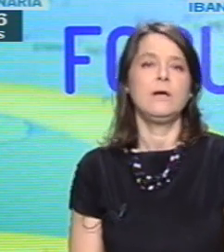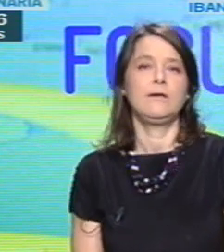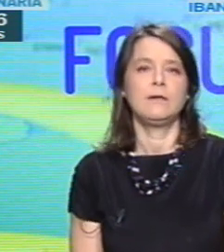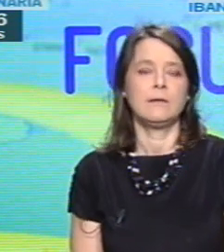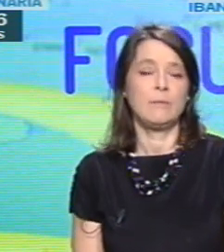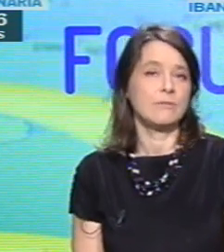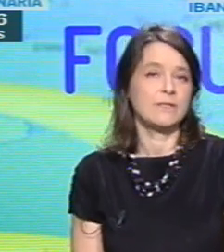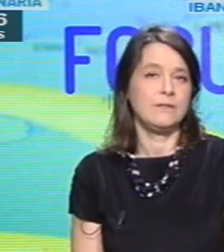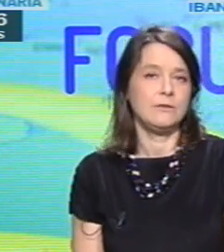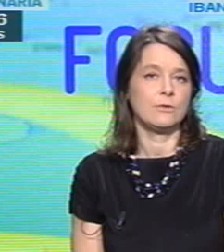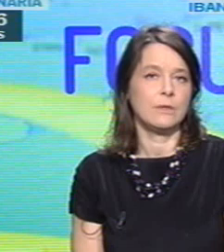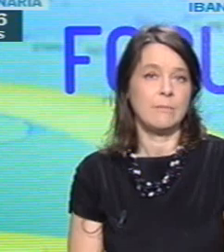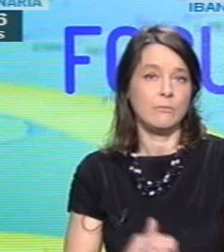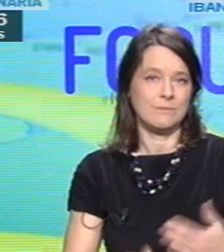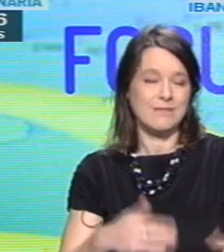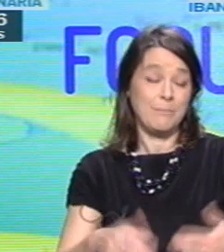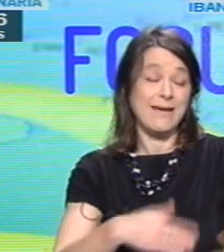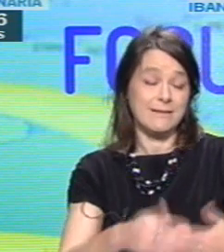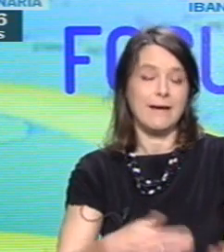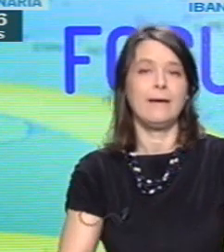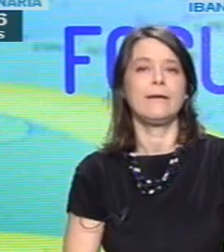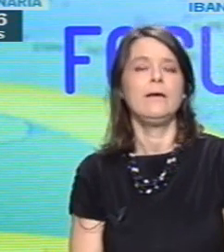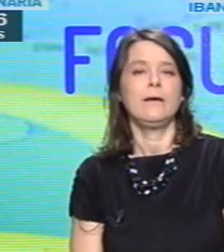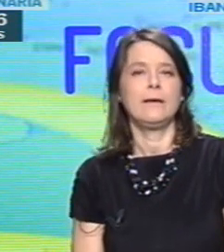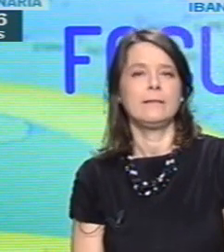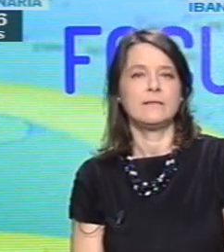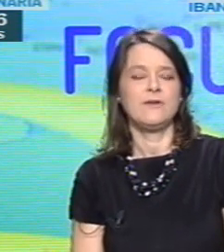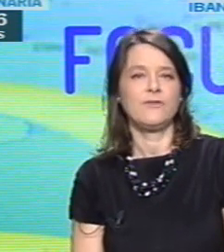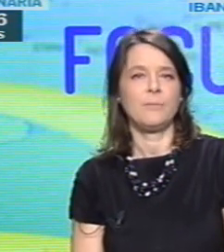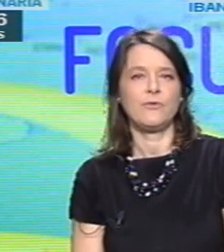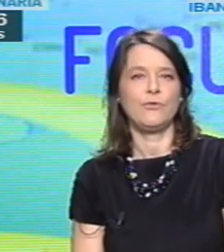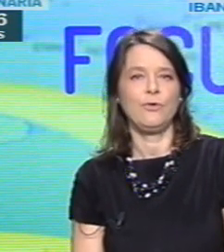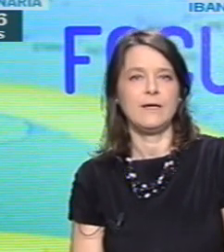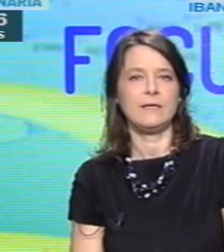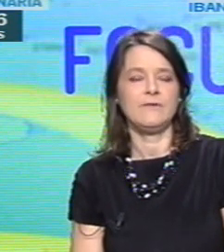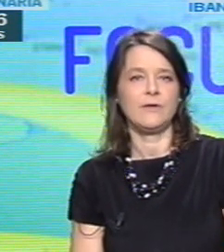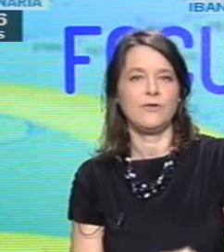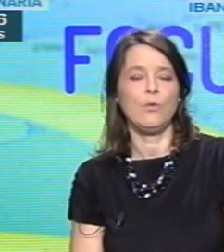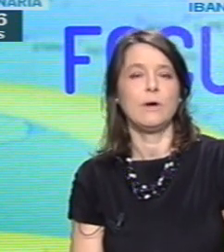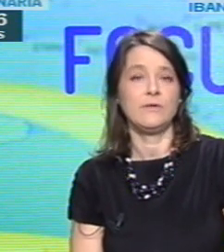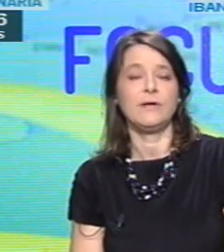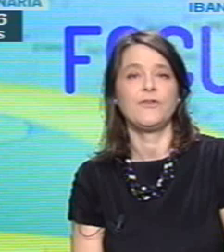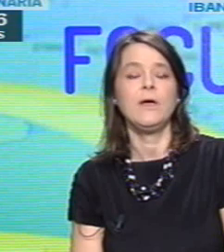l'imperativo, l'abbiamo sentito, l'abbiamo ripetere anche da diverse persone,